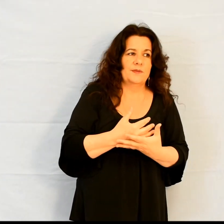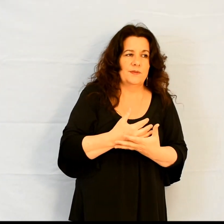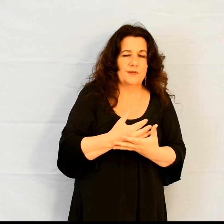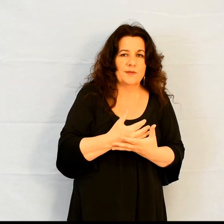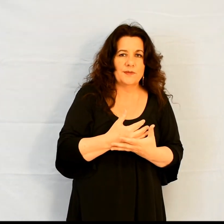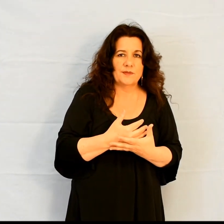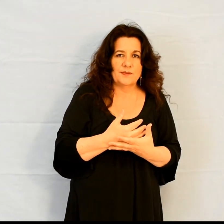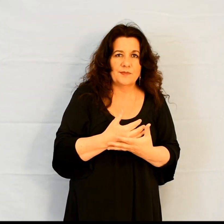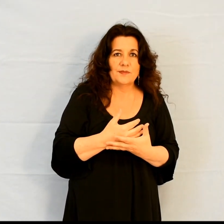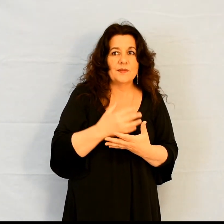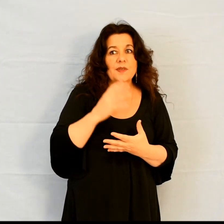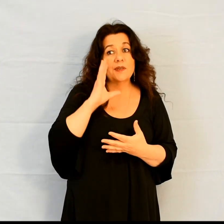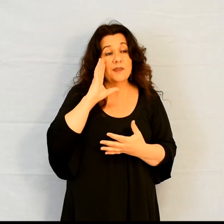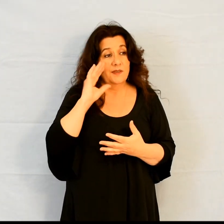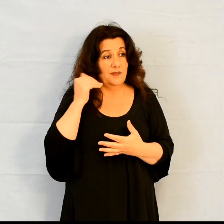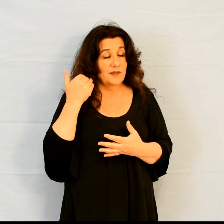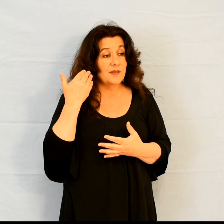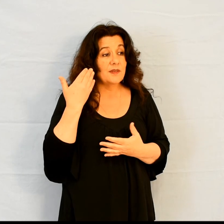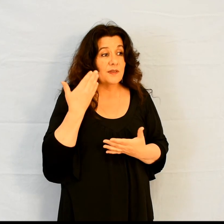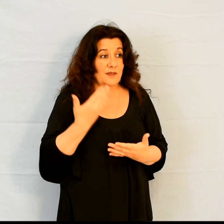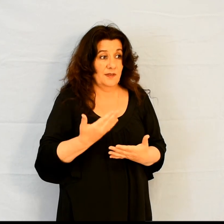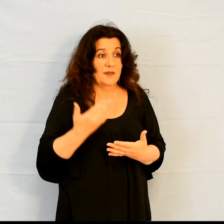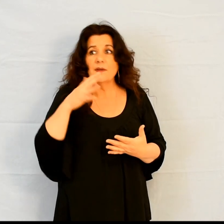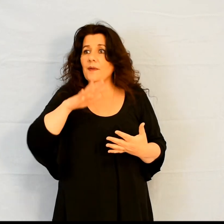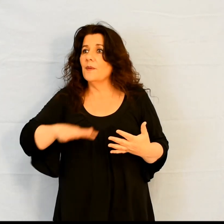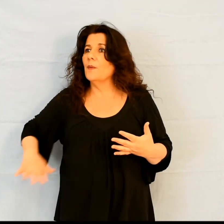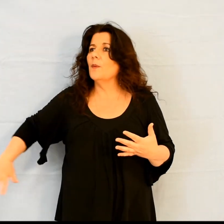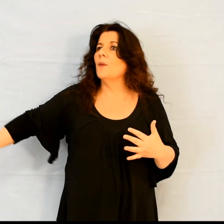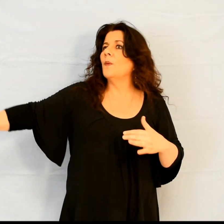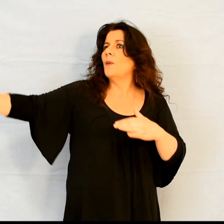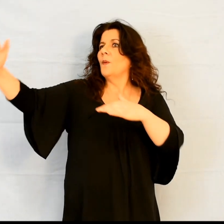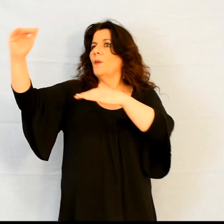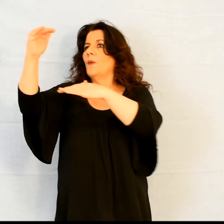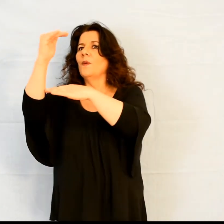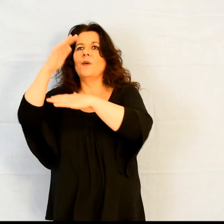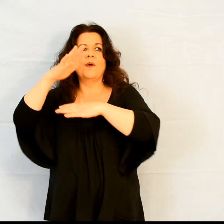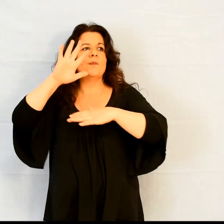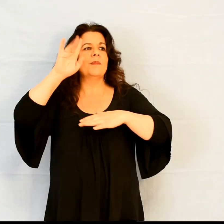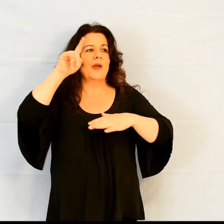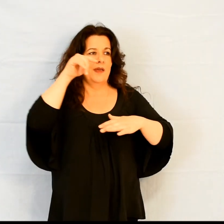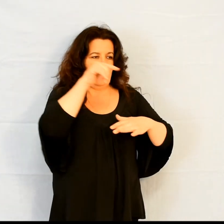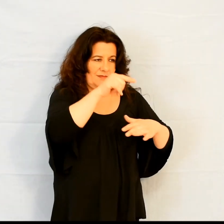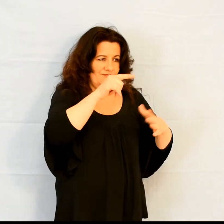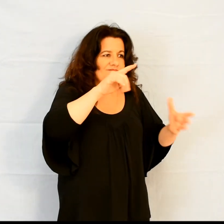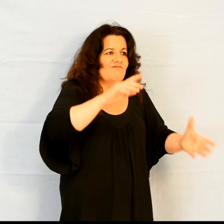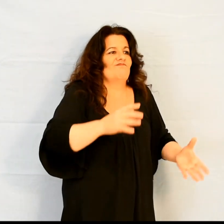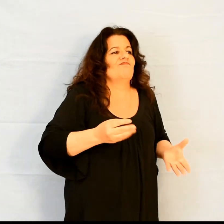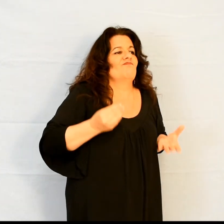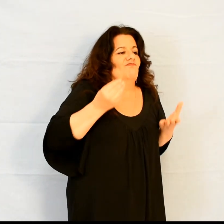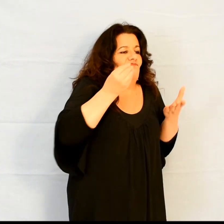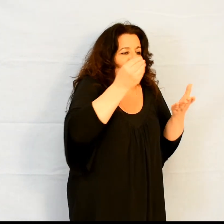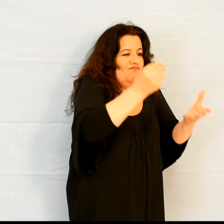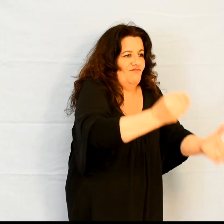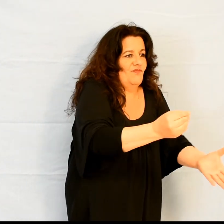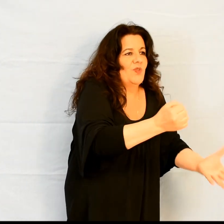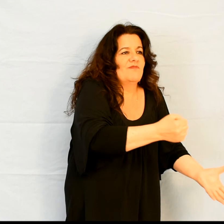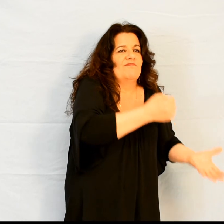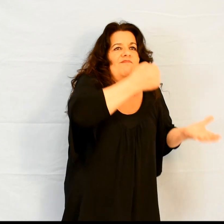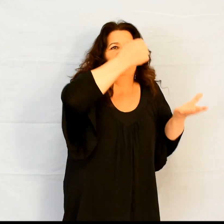C'est pourquoi, parmi les grands, je lui donnerai sa part. Avec les puissants, il partagera